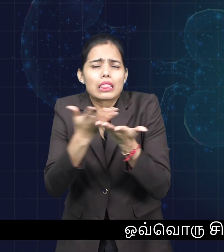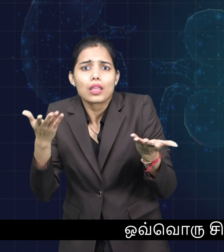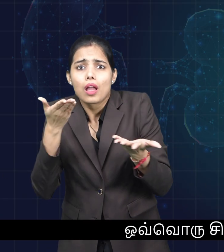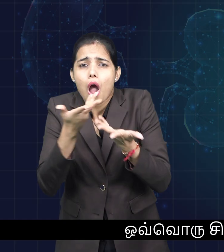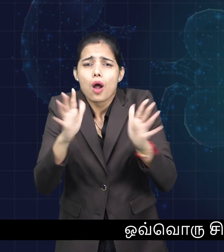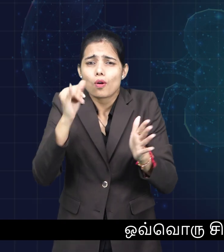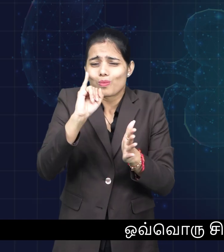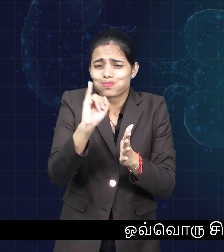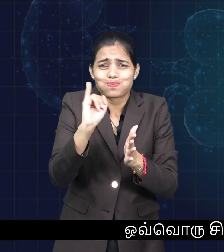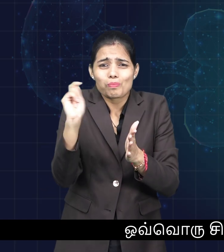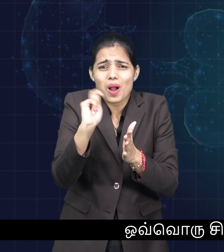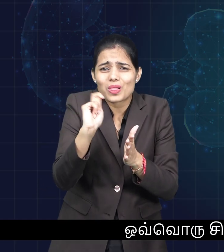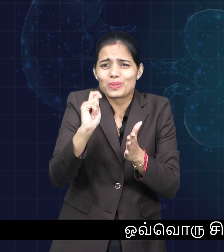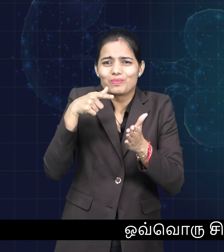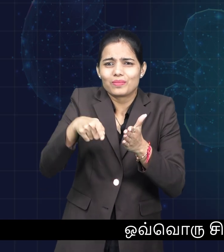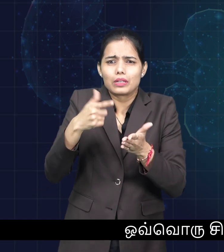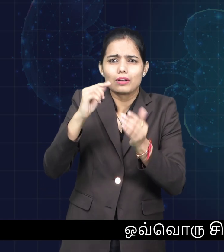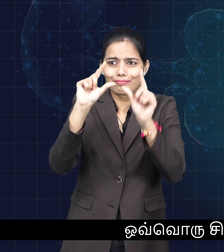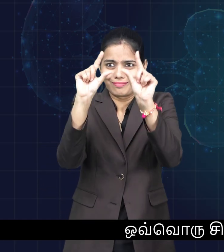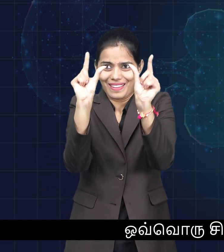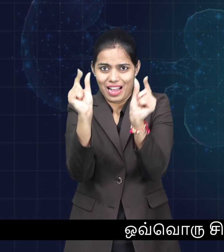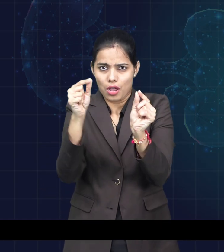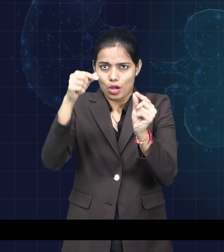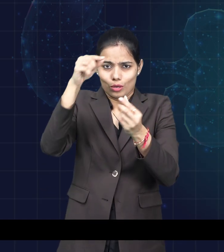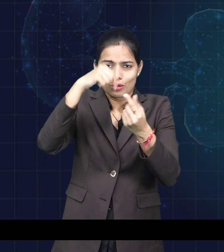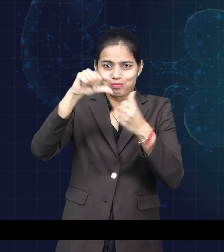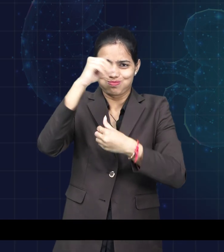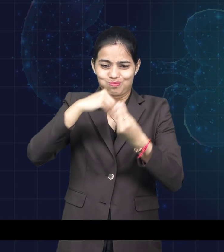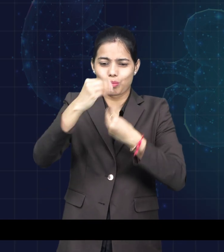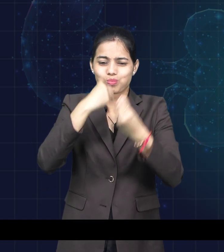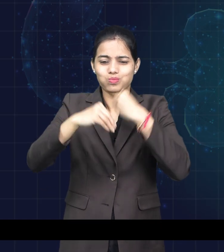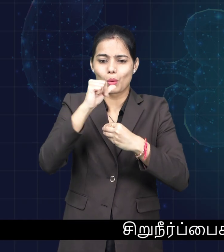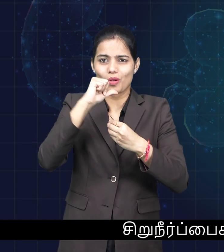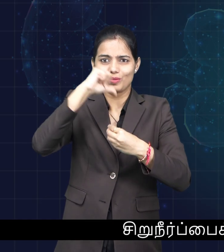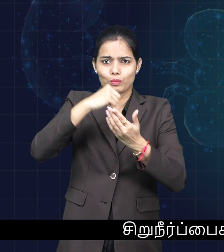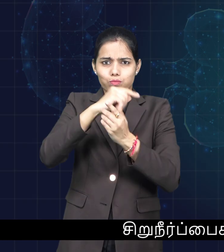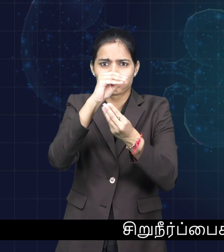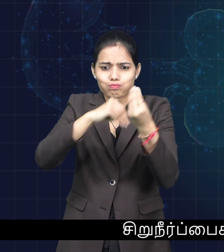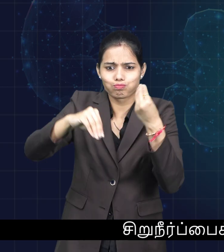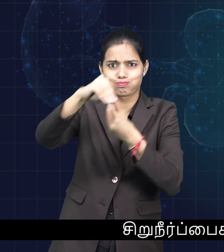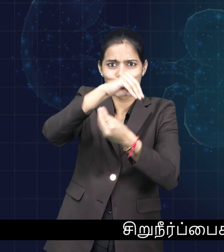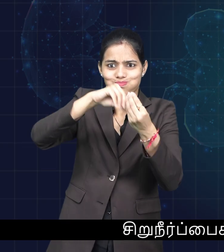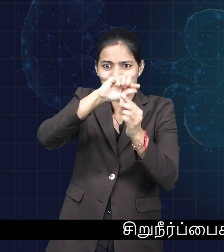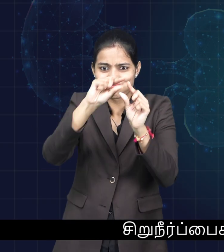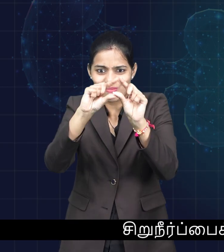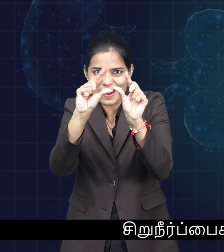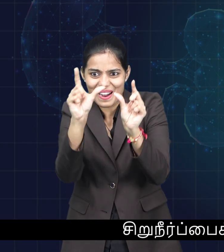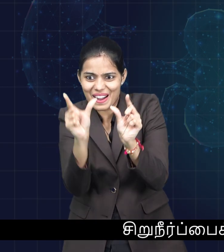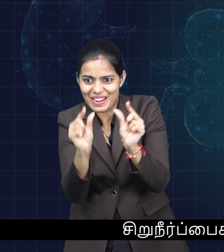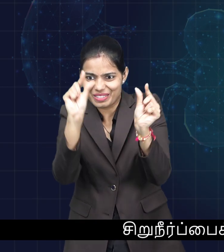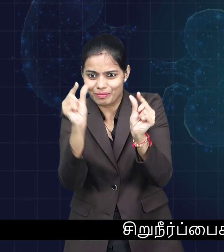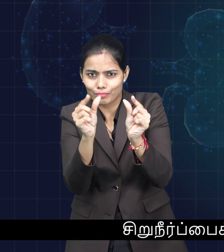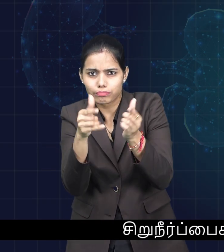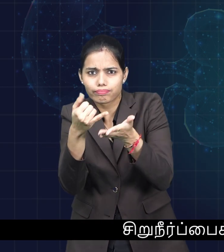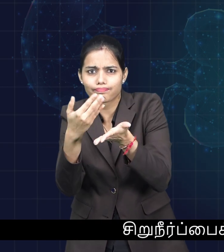அவை ஒவ்வொரு சிறுநீரகத்திலும் உருவாகும் சிறுநீரை சிறுநீர் பைக்கு எடுத்துச் செல்கின்றன.